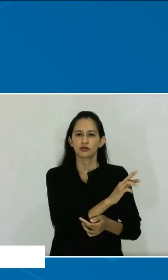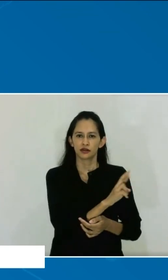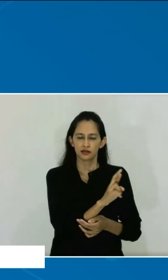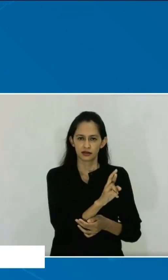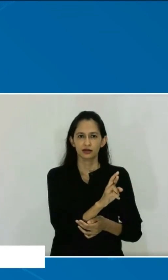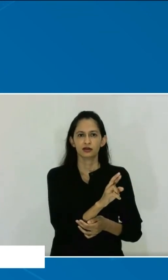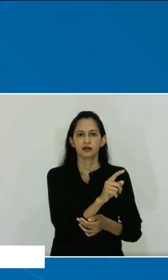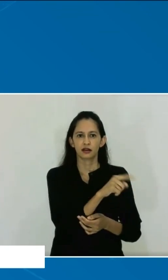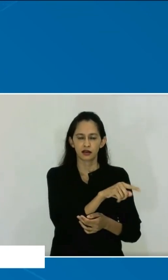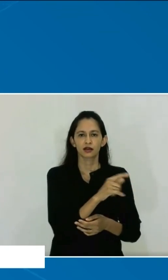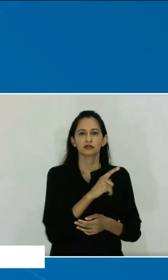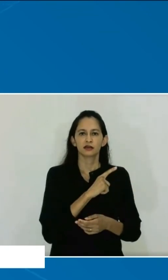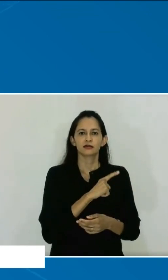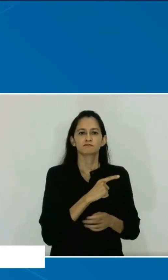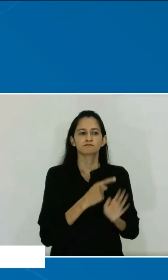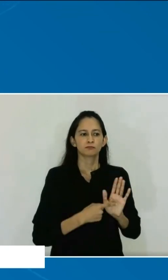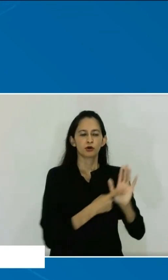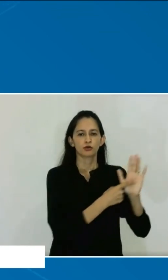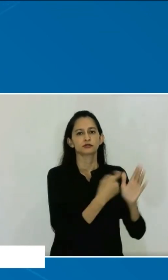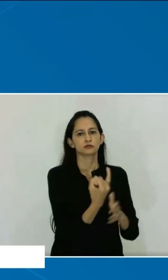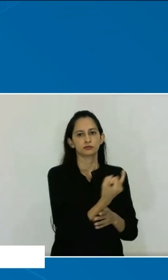naqueles locais onde há, de fato,